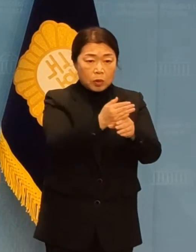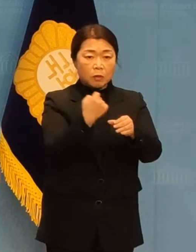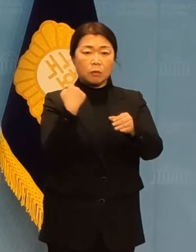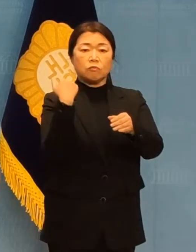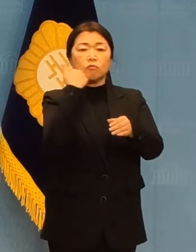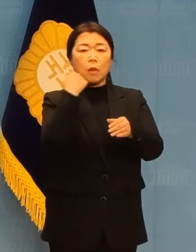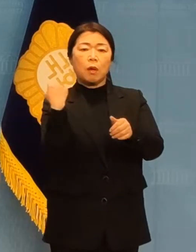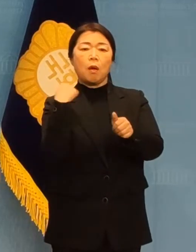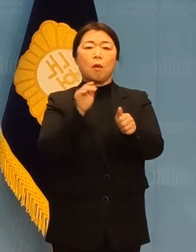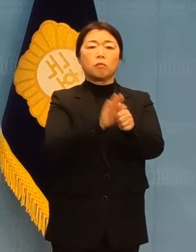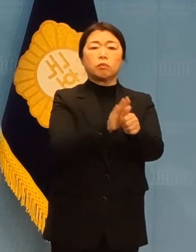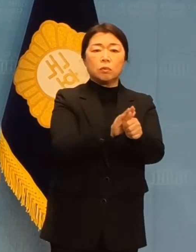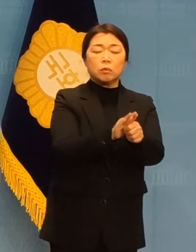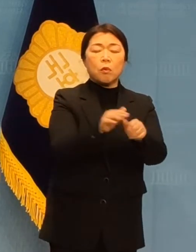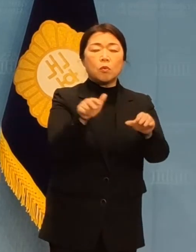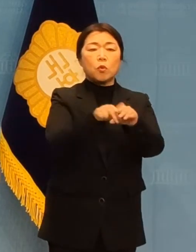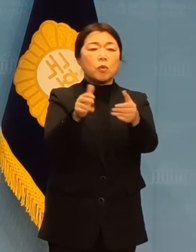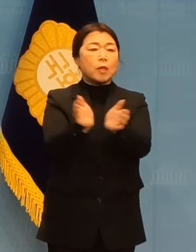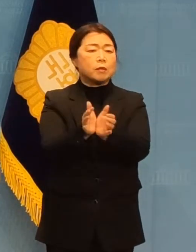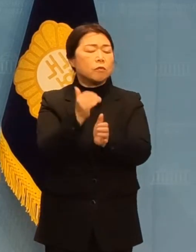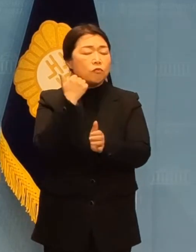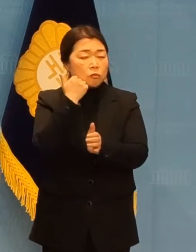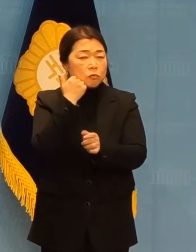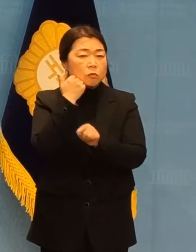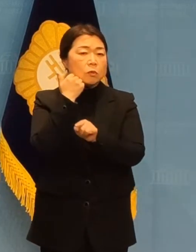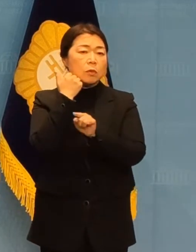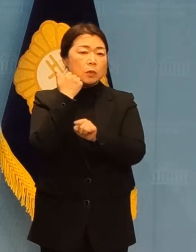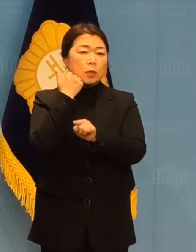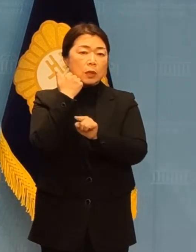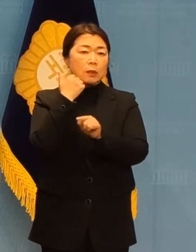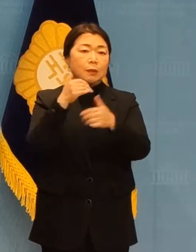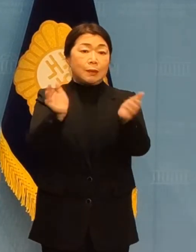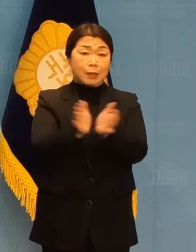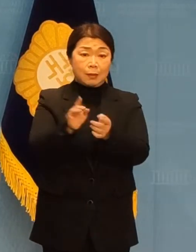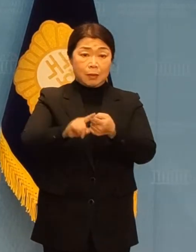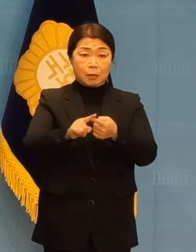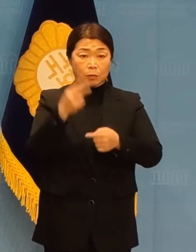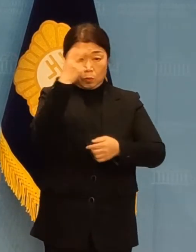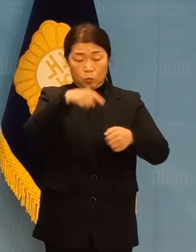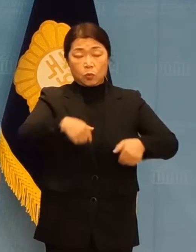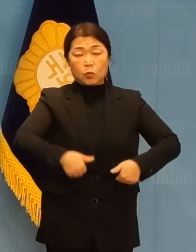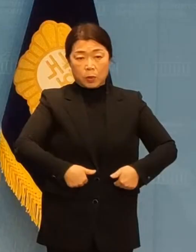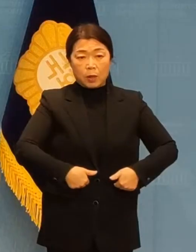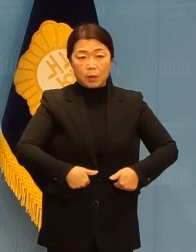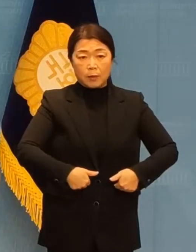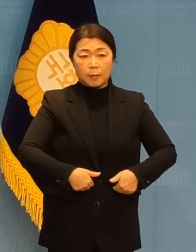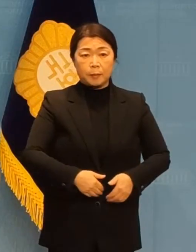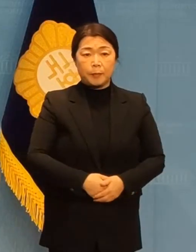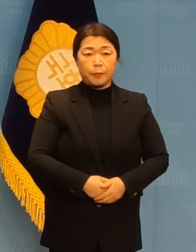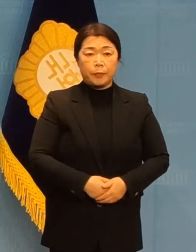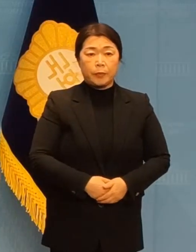어떤 종교단체가 있다고 하는데 그 단체에 대한 조사도 필요하다면 할 것이며